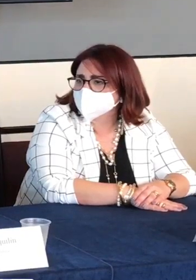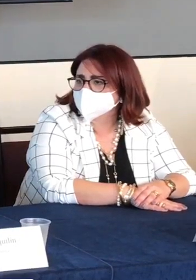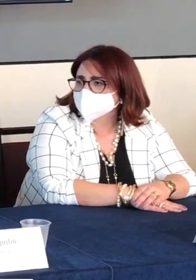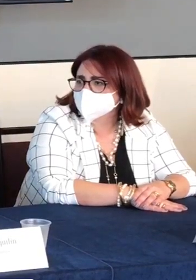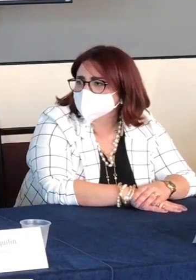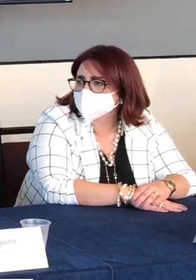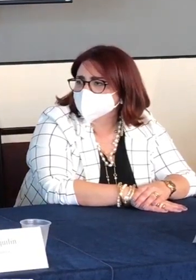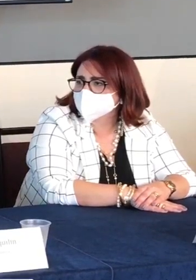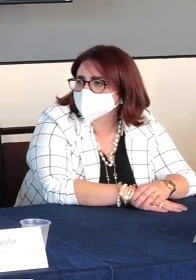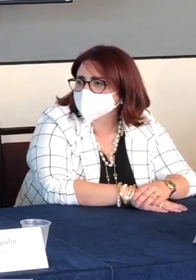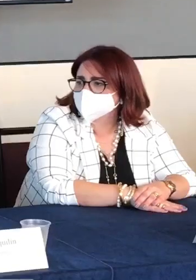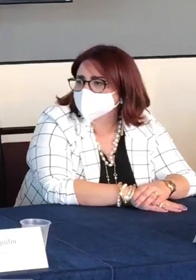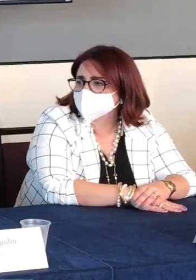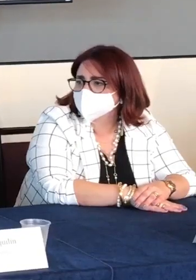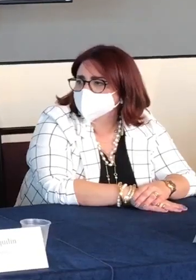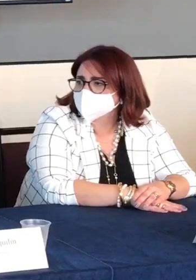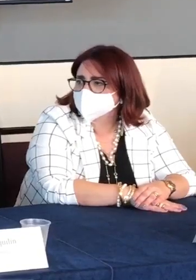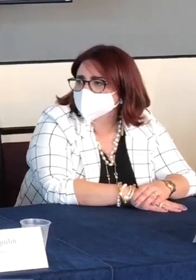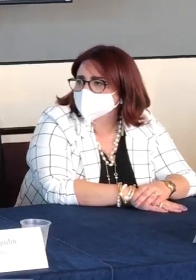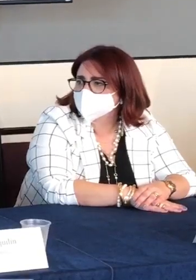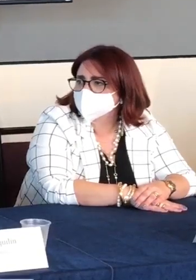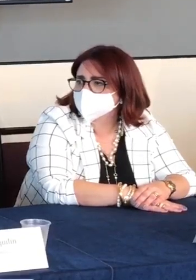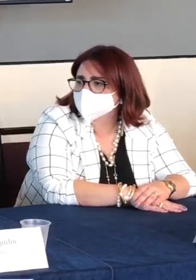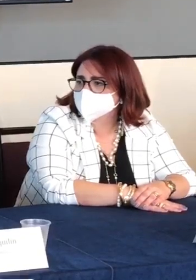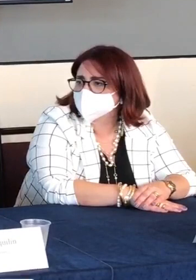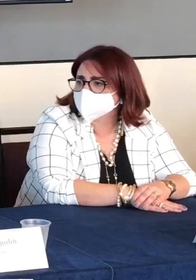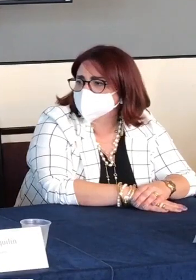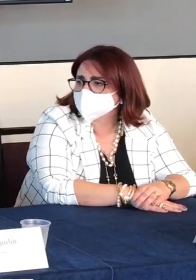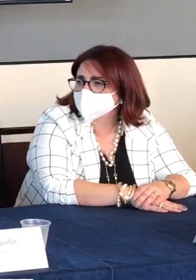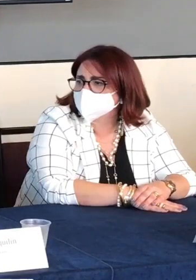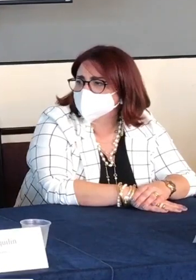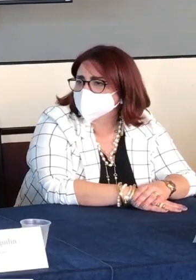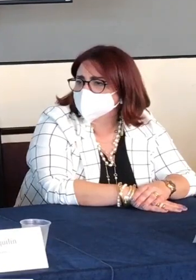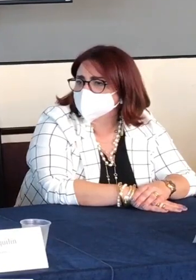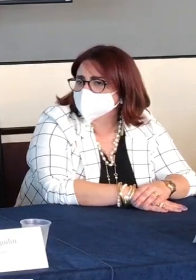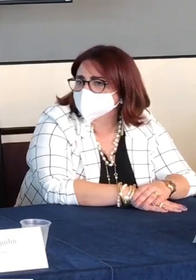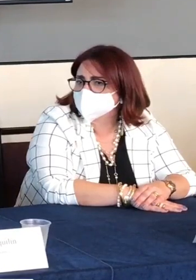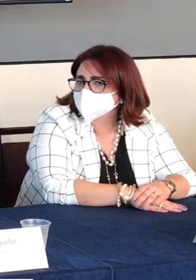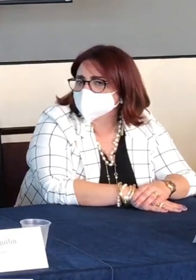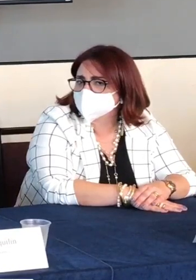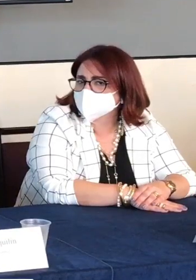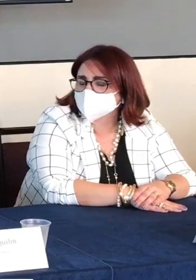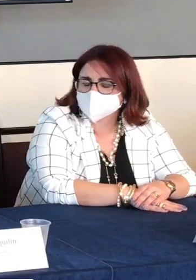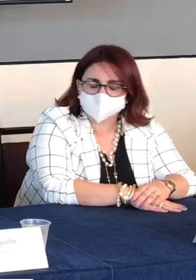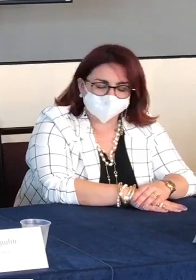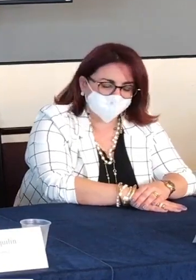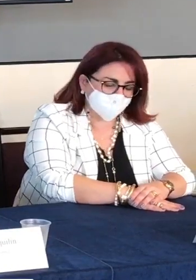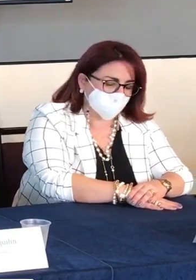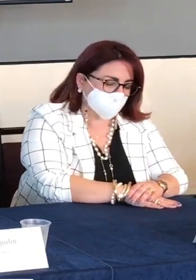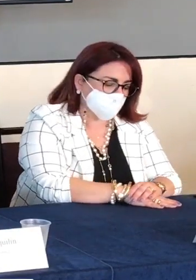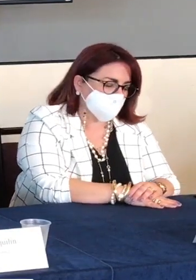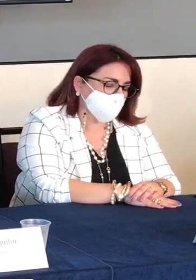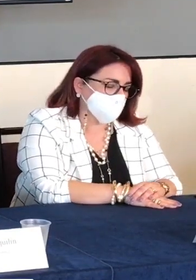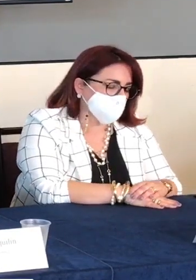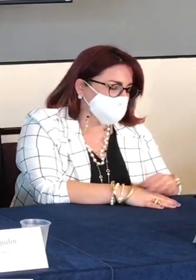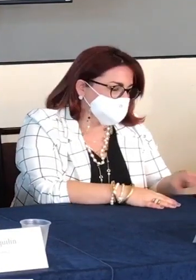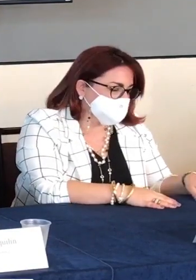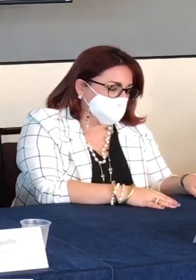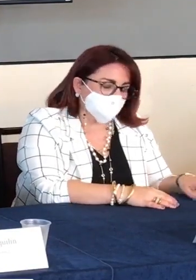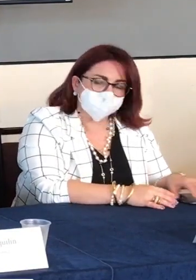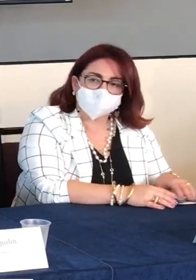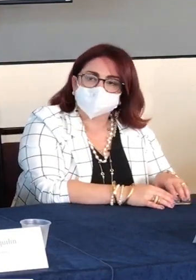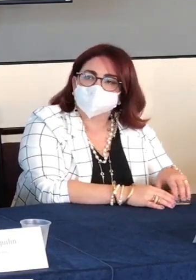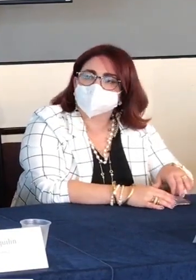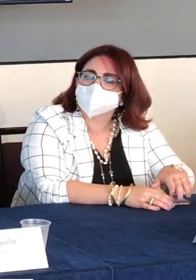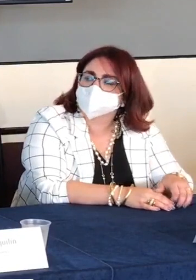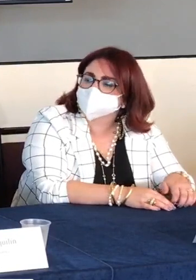ir disminuyendo a través del tiempo y por eso le damos a los 11, 12 años refuerzo de difteria, tétanos y pertusis